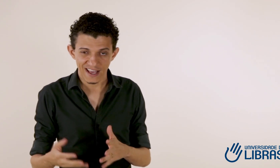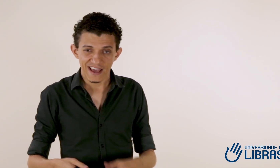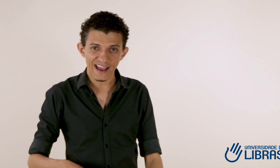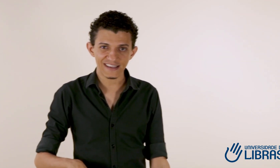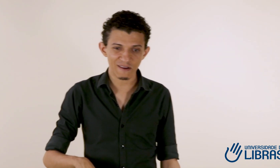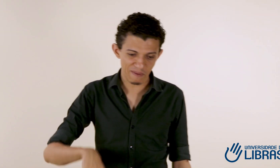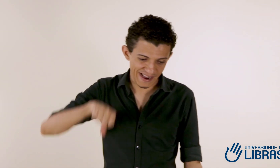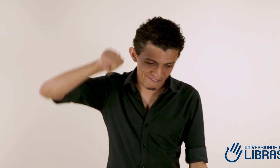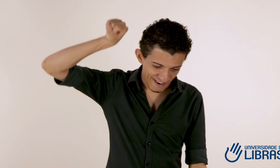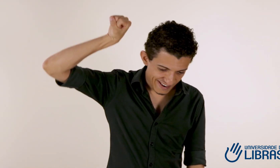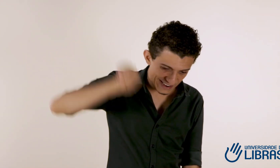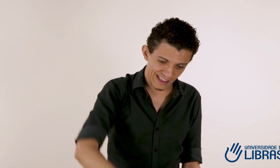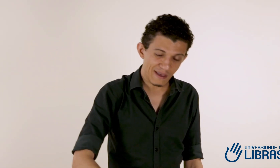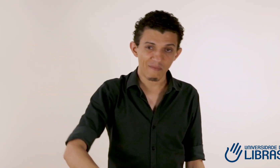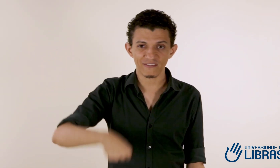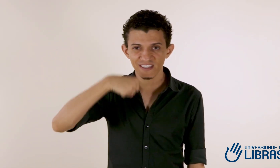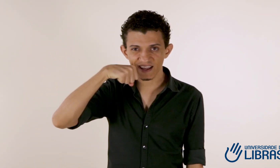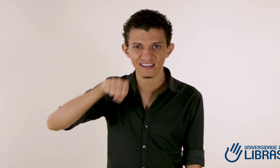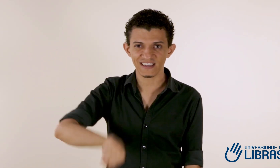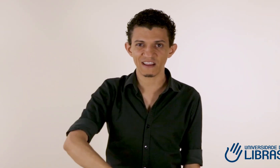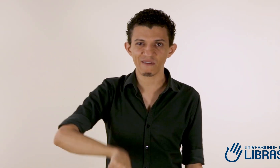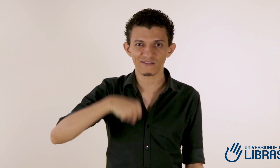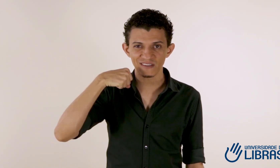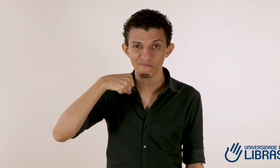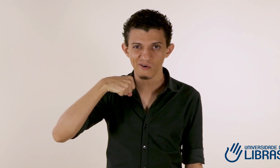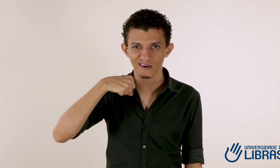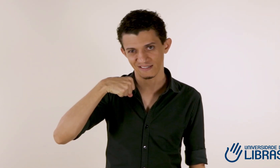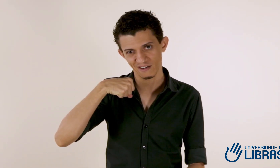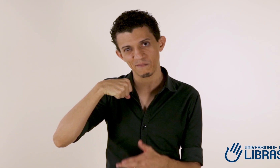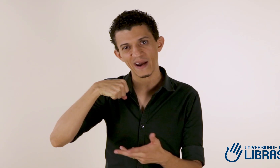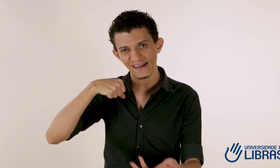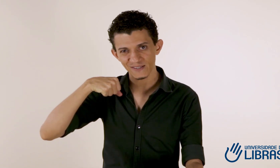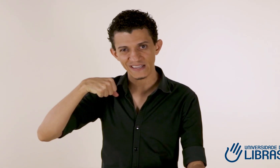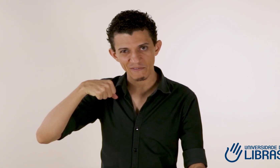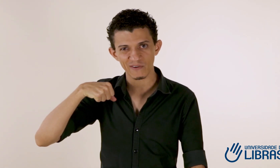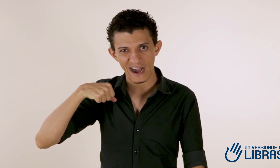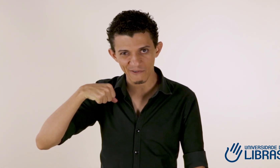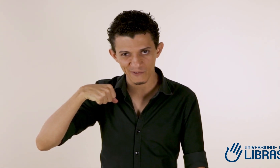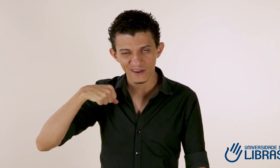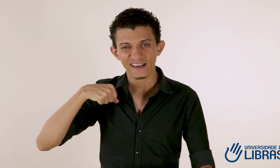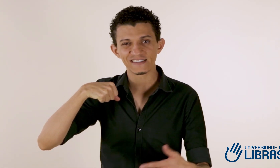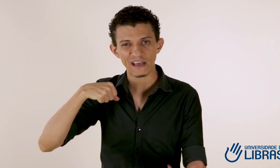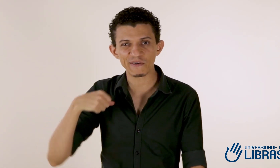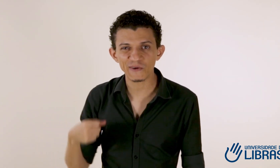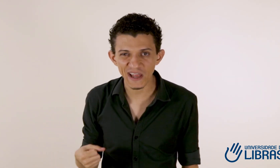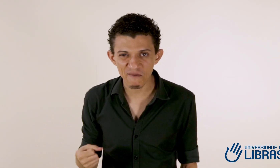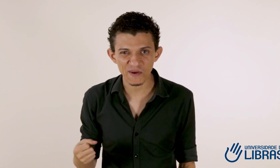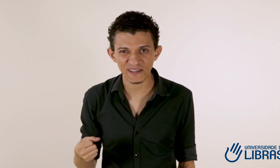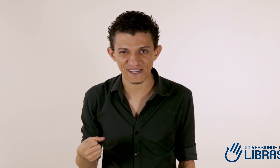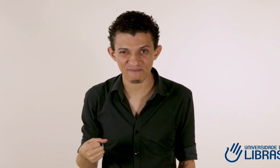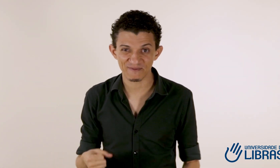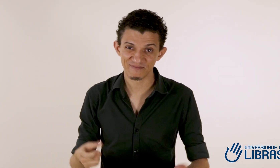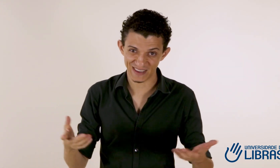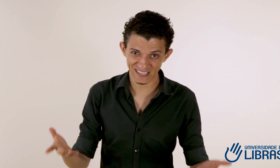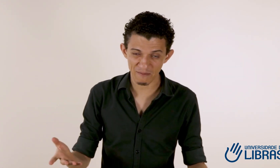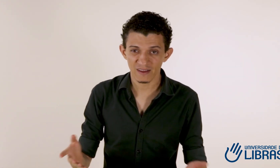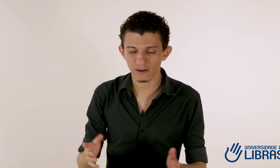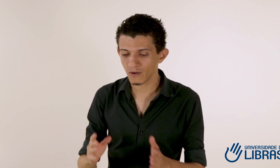e aí você pega a faca ali para você trazer alimentos à boca, sendo que para isso serve o garfo e serve a colher, por exemplo. Percebe? Então,